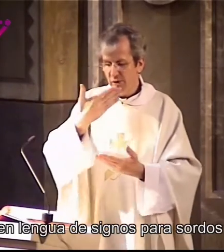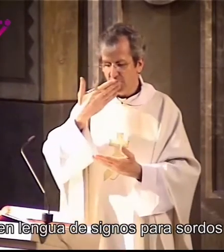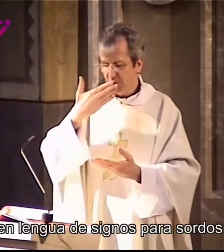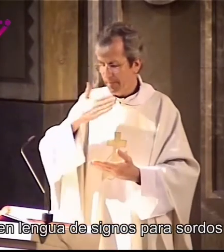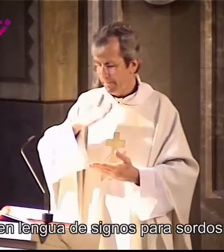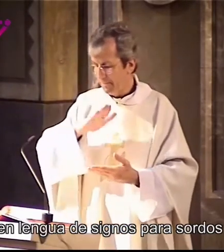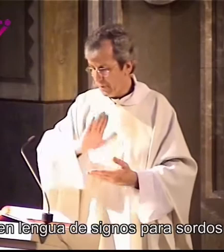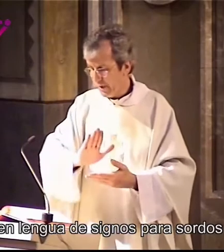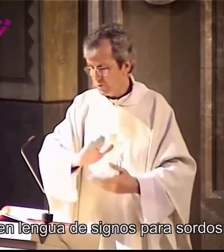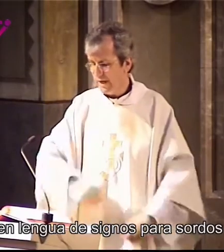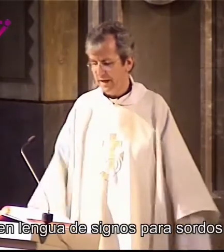por Jerusalén.